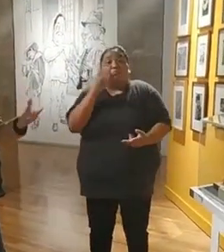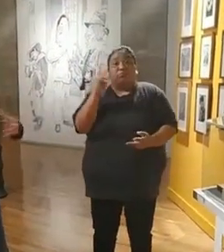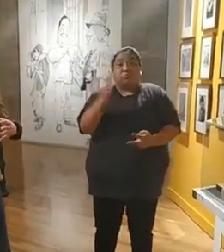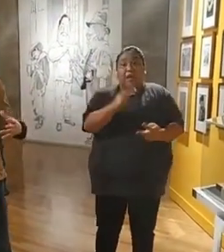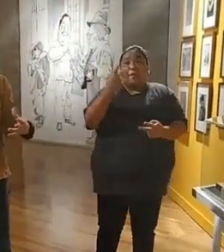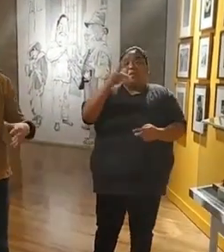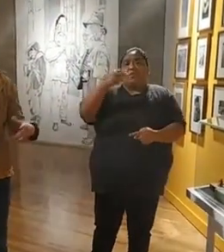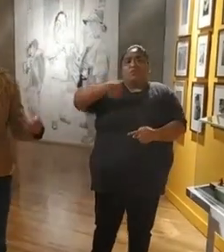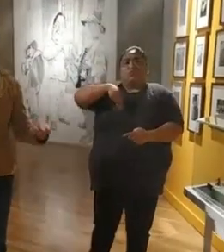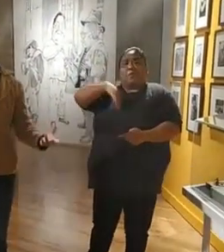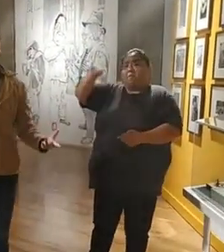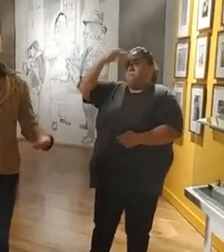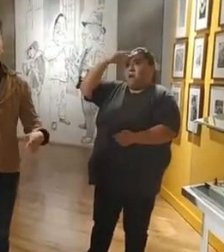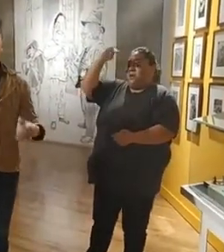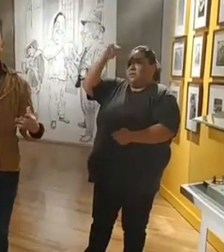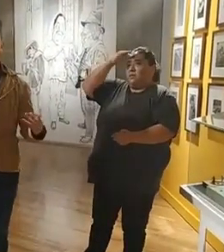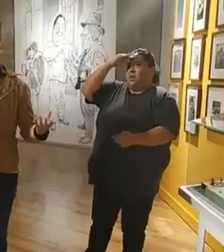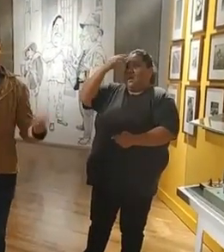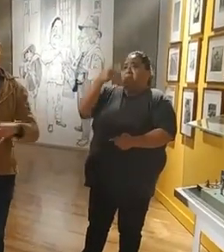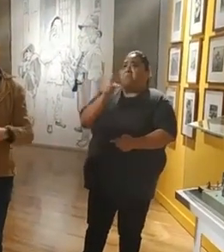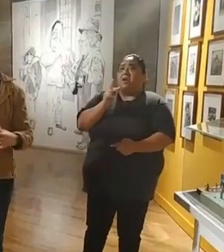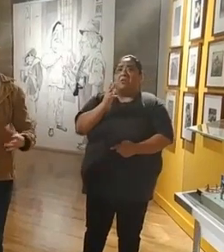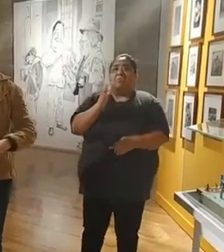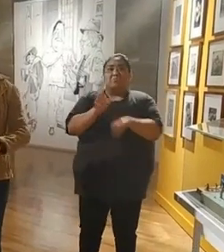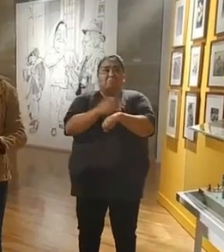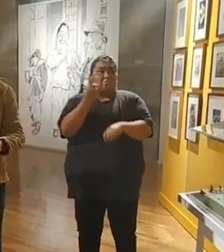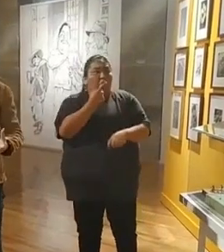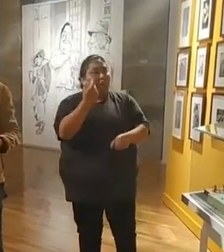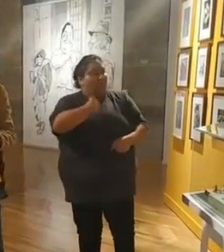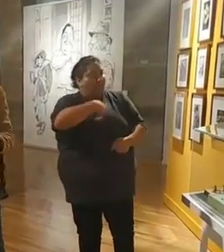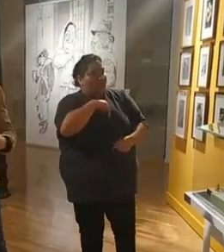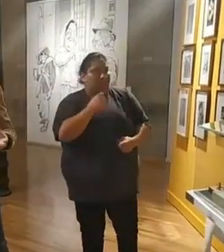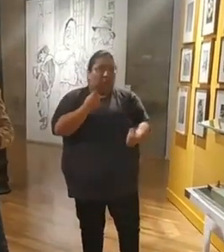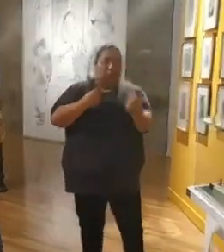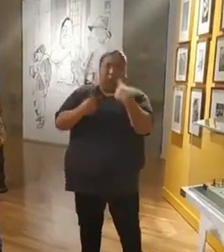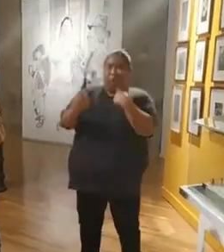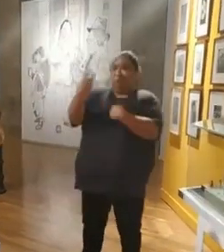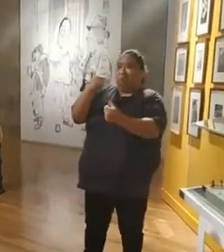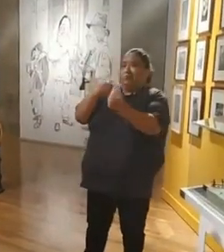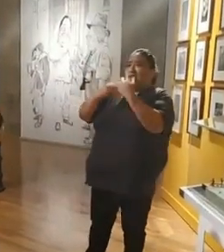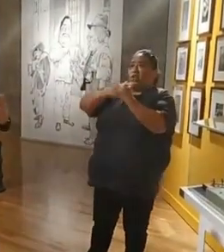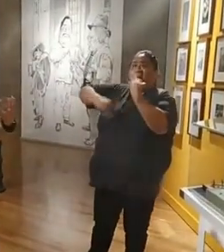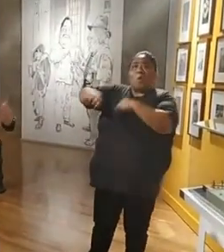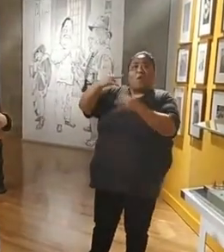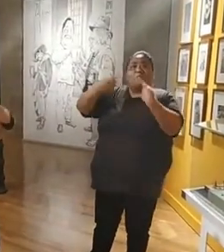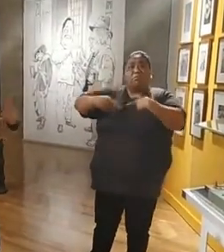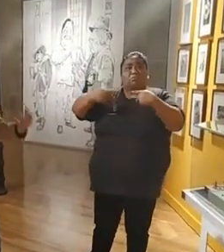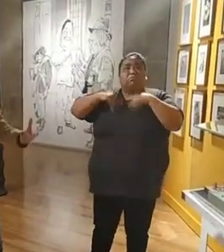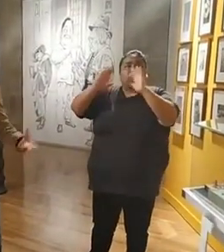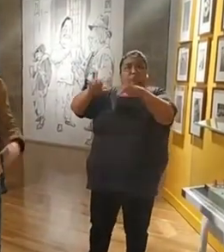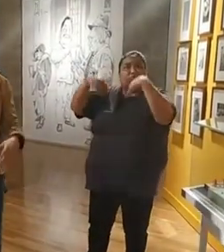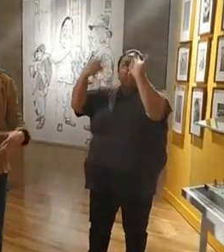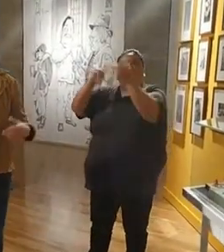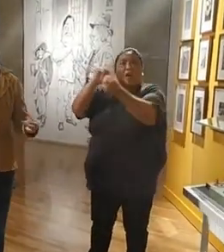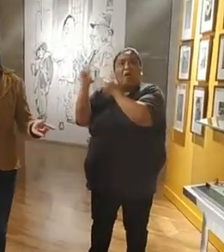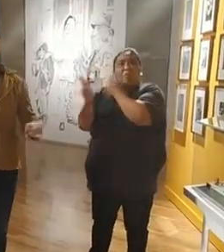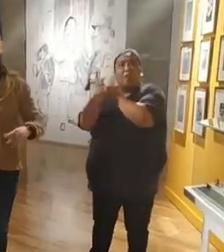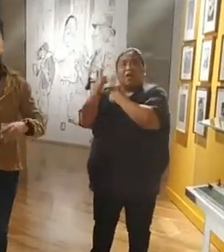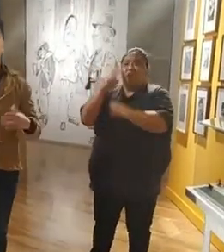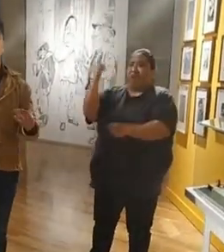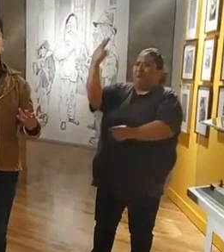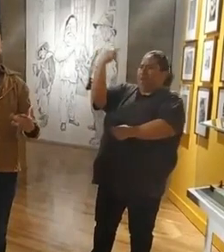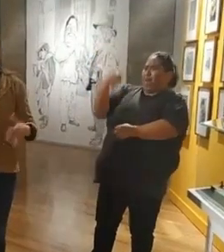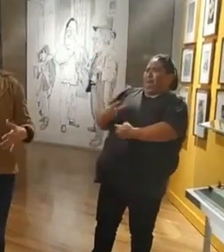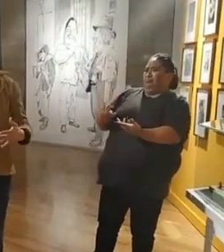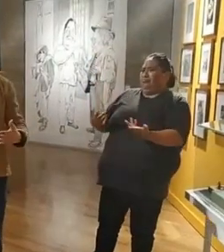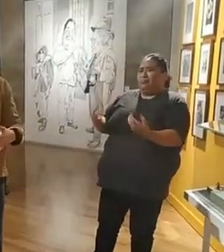ponemos a pensar el por qué se nos empezó a identificar con estas características, con estos atuendos, pues hay que echarle